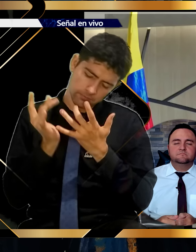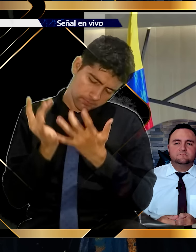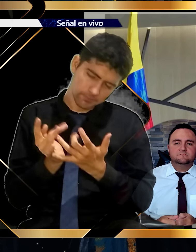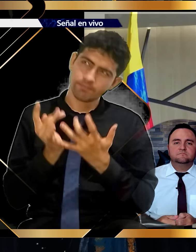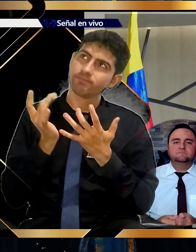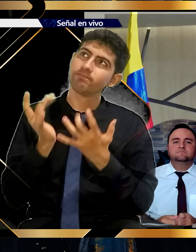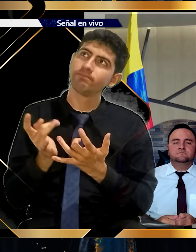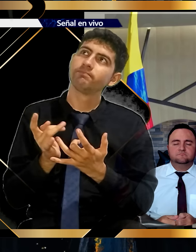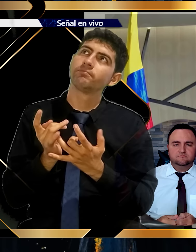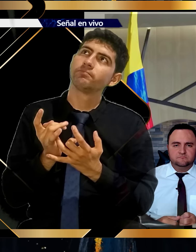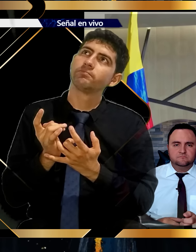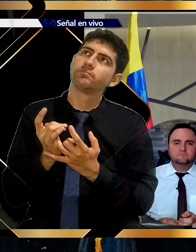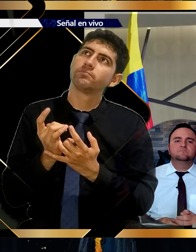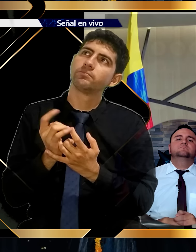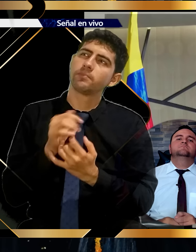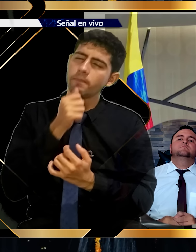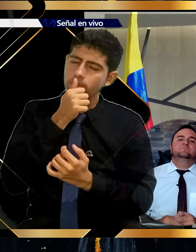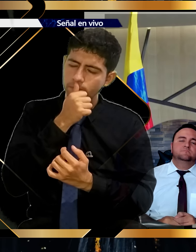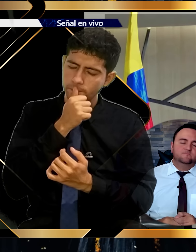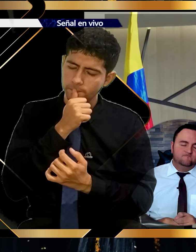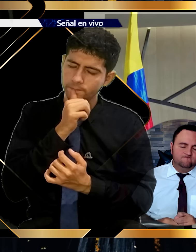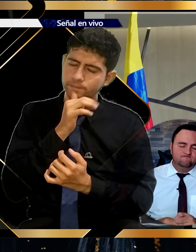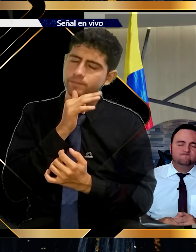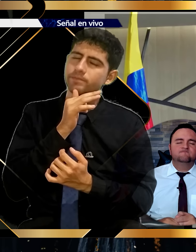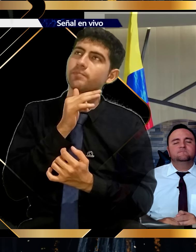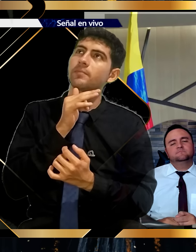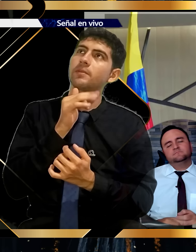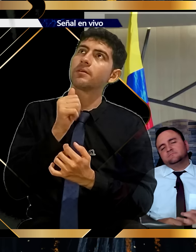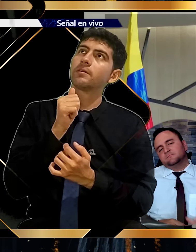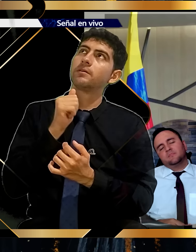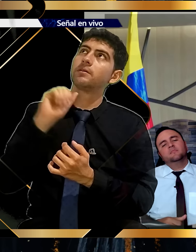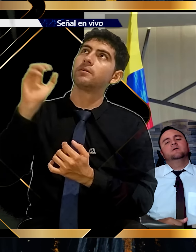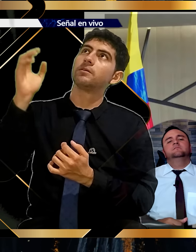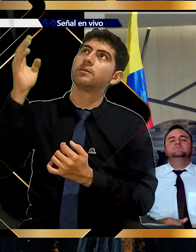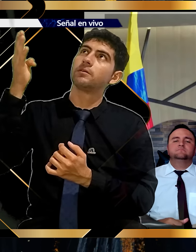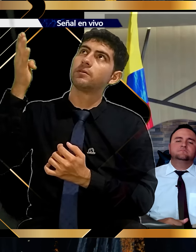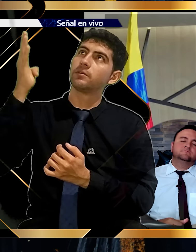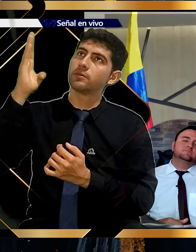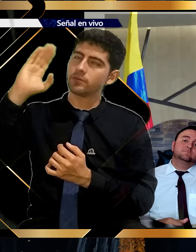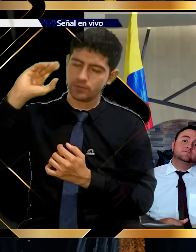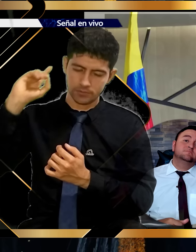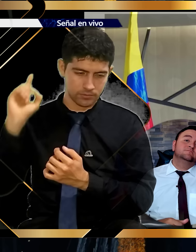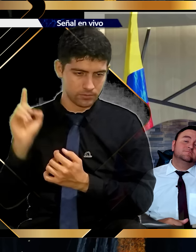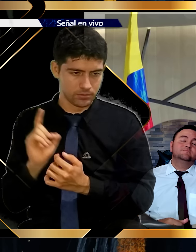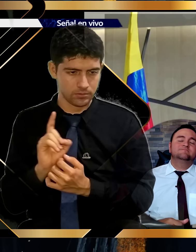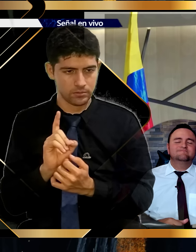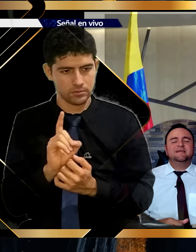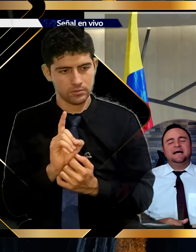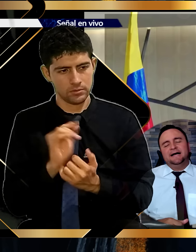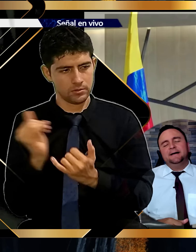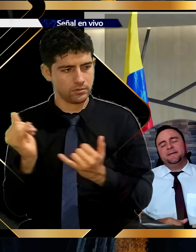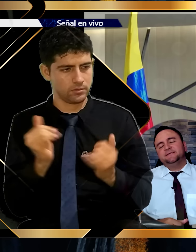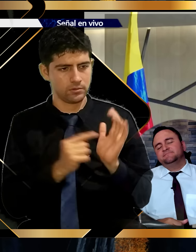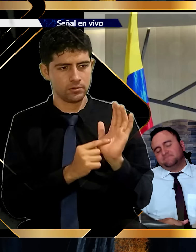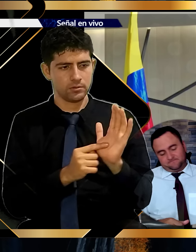aguardando la esperanza bienaventurada y la manifestación gloriosa de nuestro gran Dios y